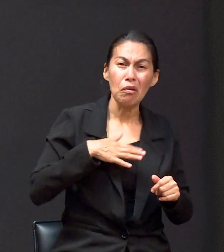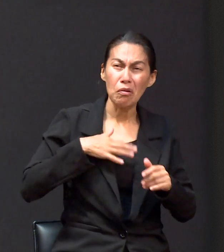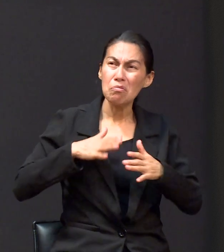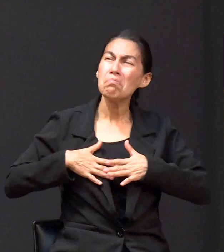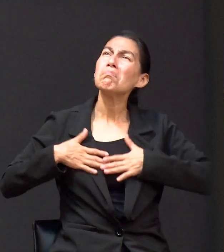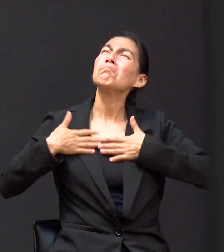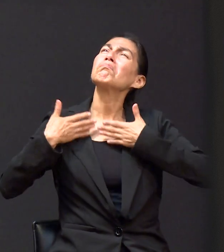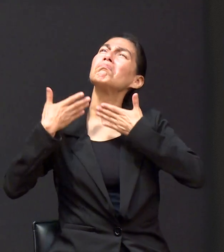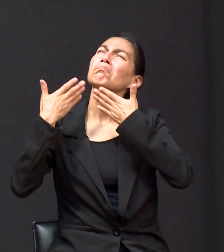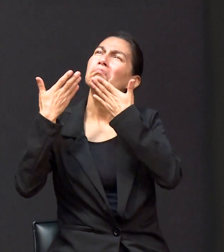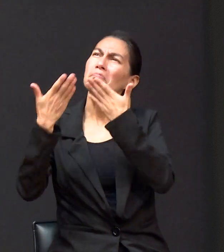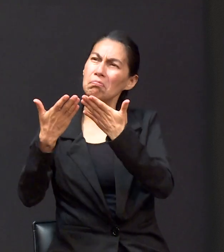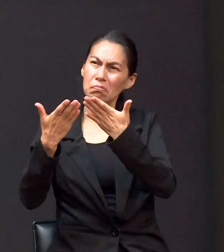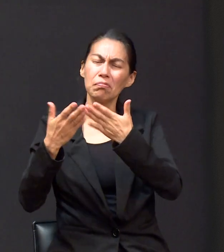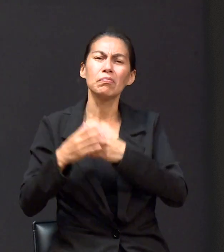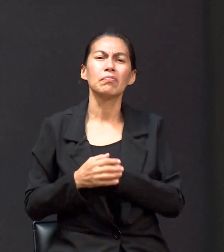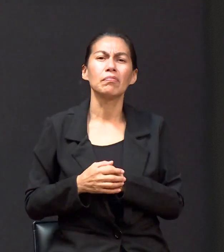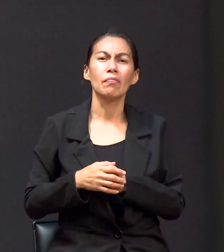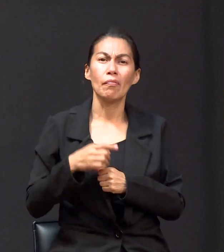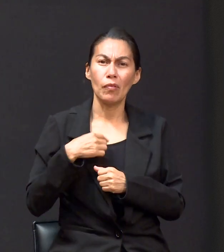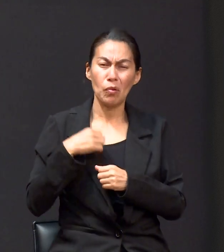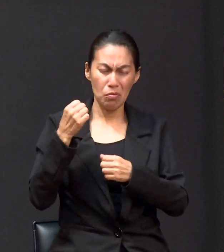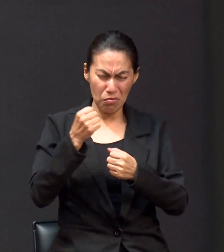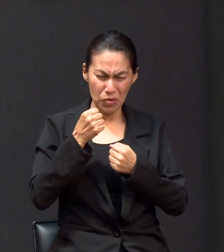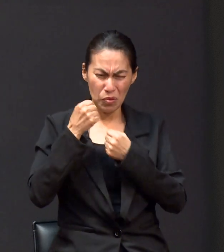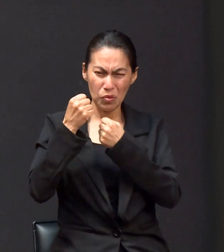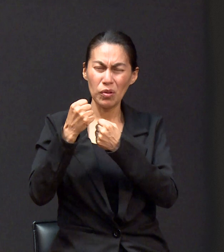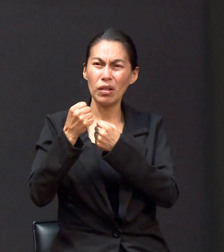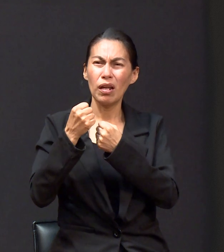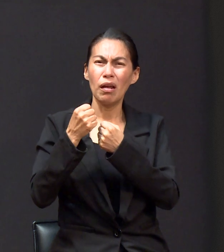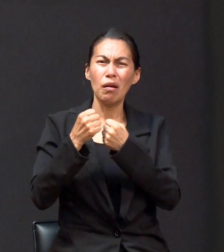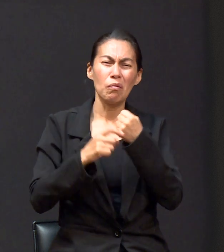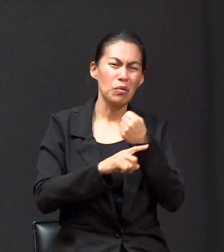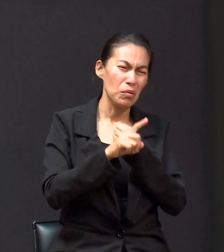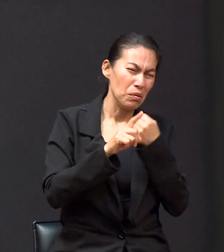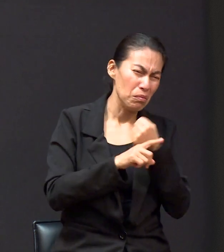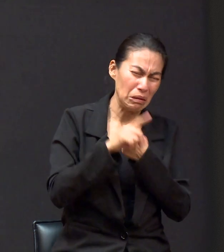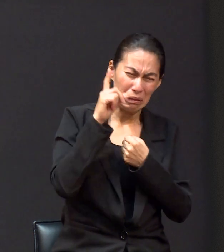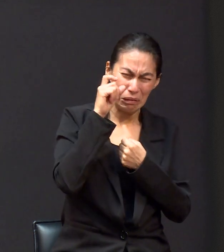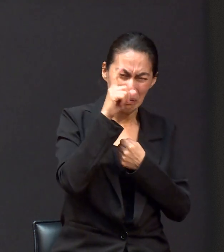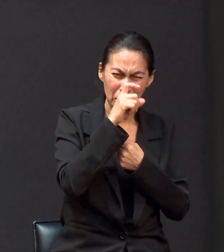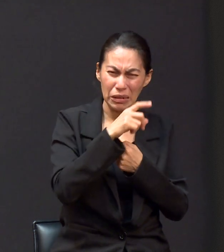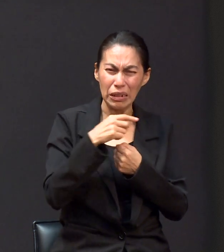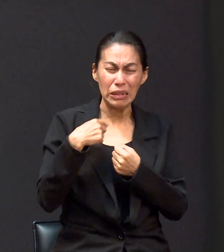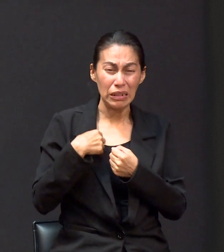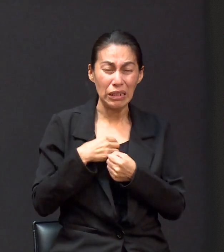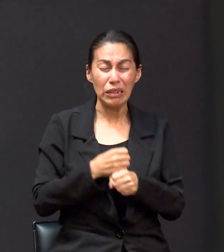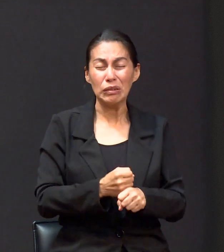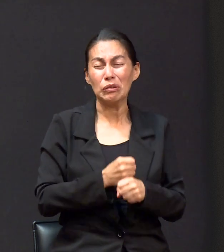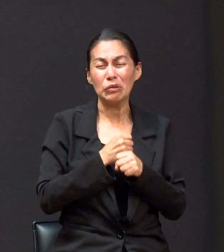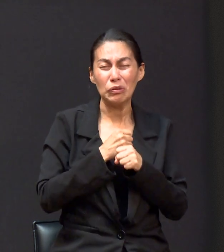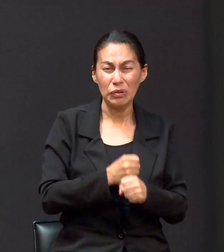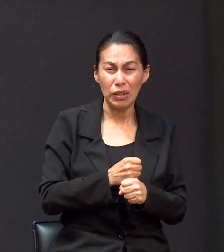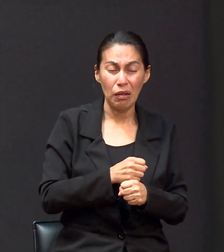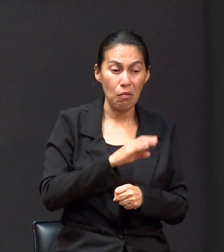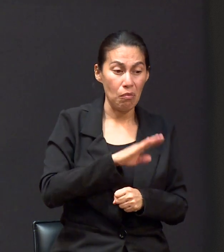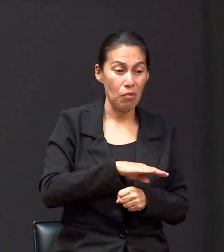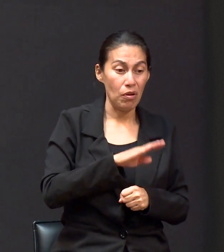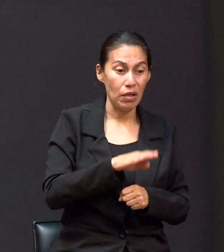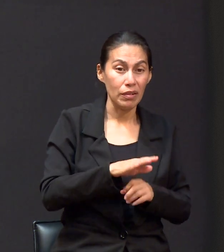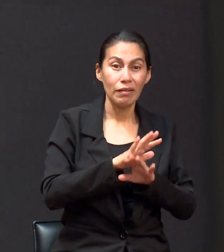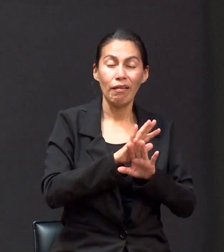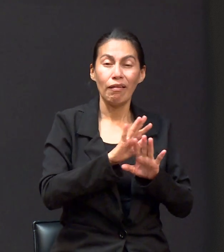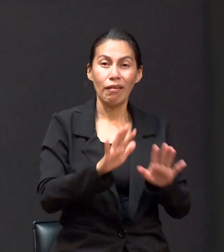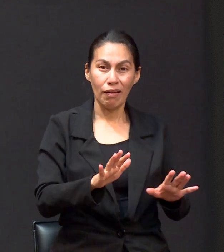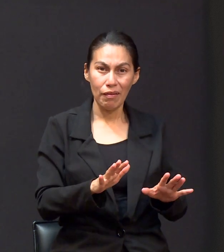Yo tengo mucha confianza en Dios y yo sé que Dios me va a librar de todo lo que he pasado. Si ya pasé, como le digo a mis hijos, ya